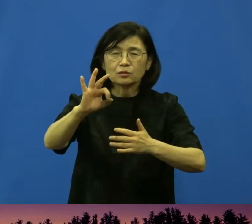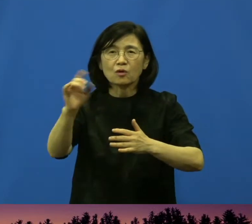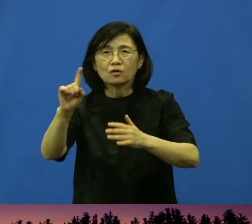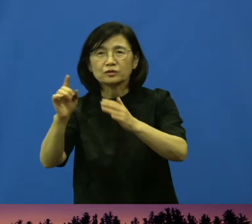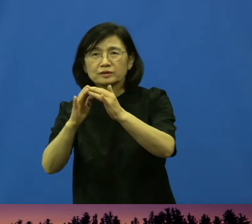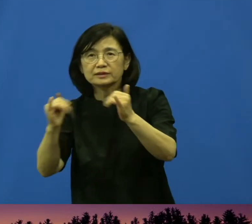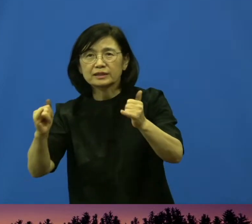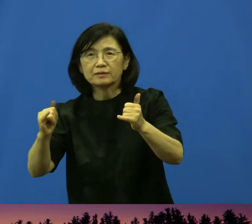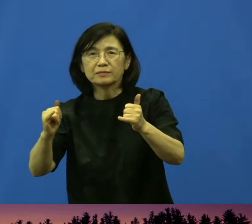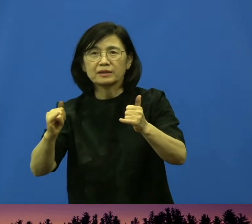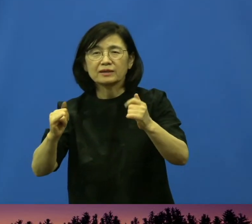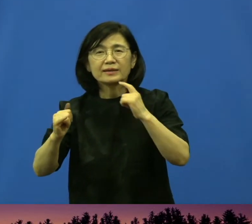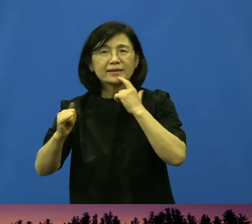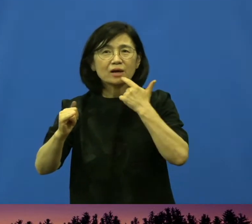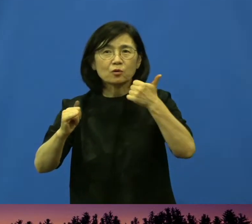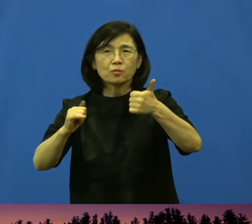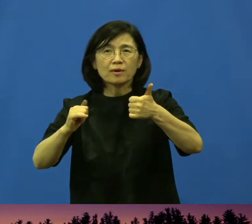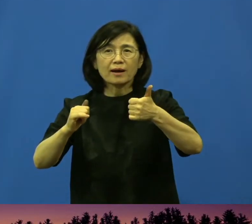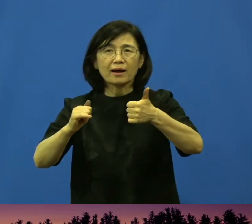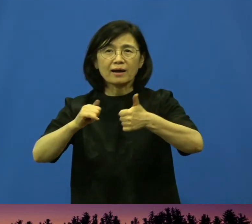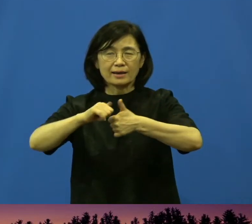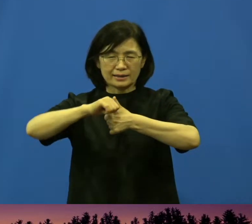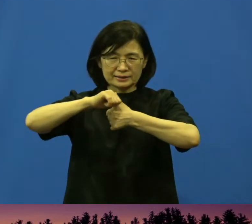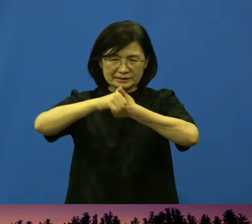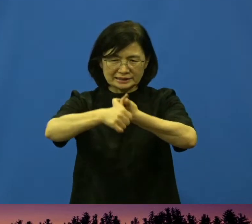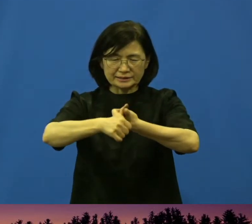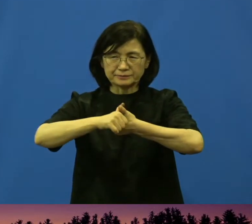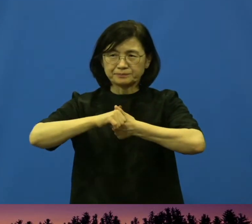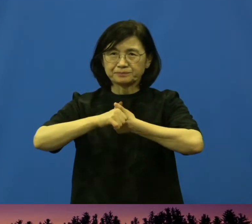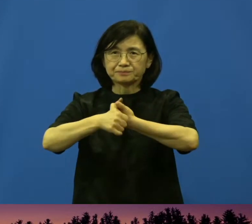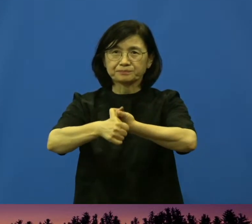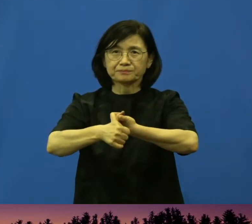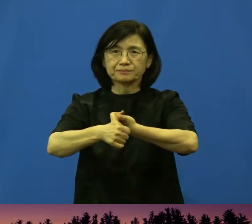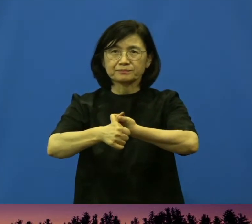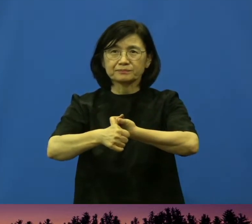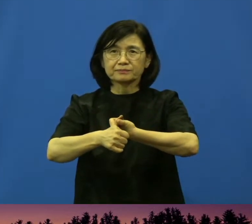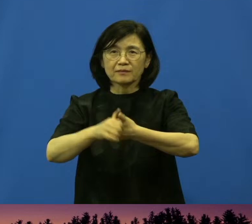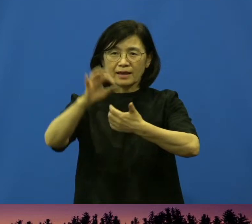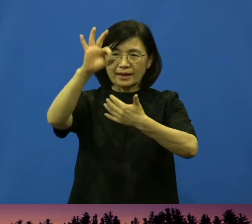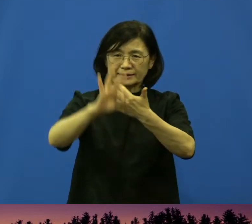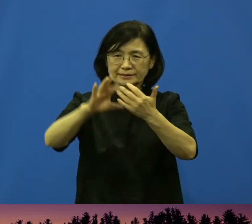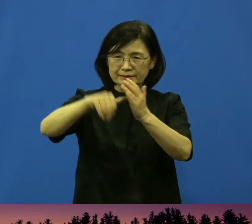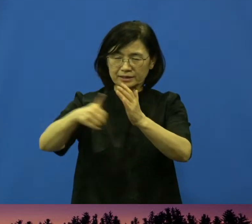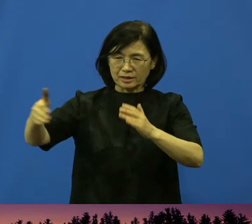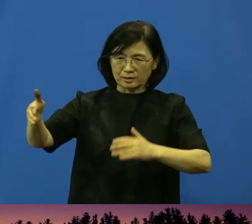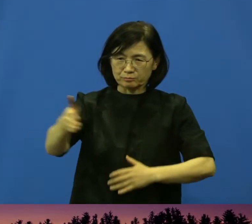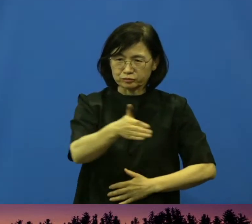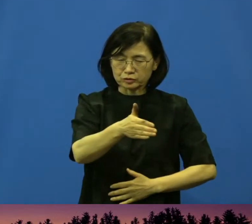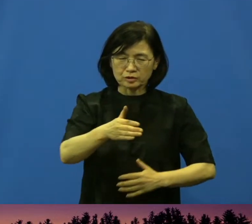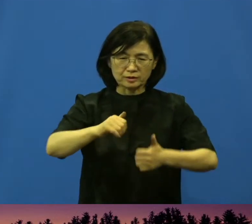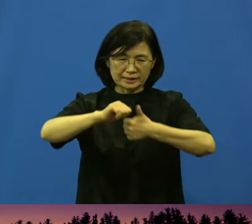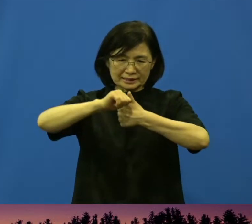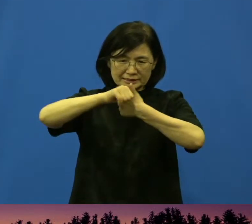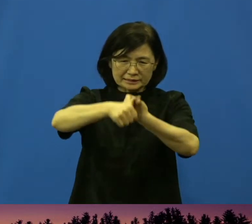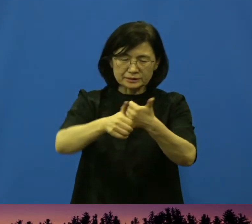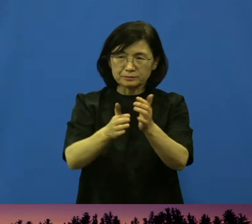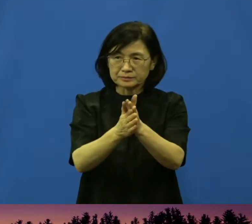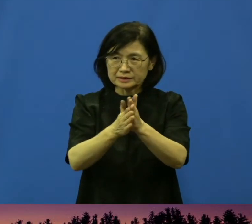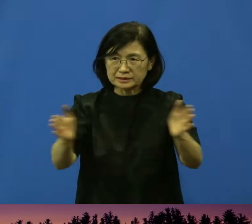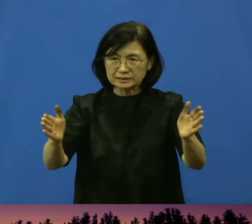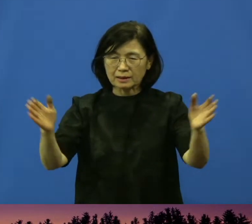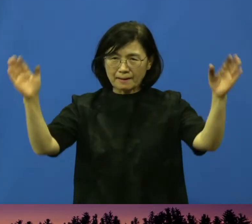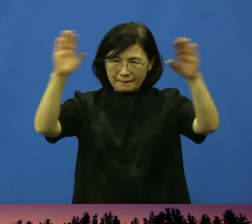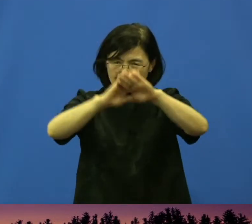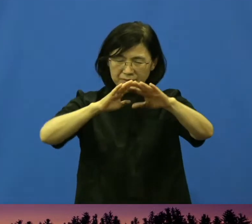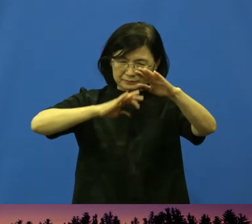그랬어요. 그러니까 날이 새도록 이 말은 해가 질 때부터 시작되었던 그 씨름이 밤을